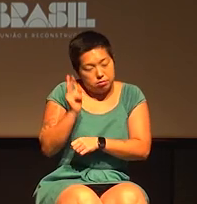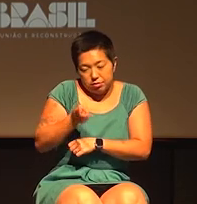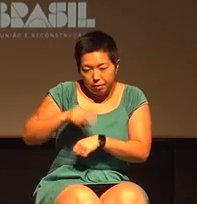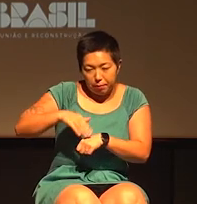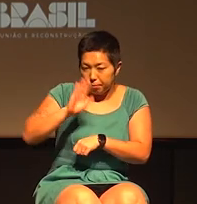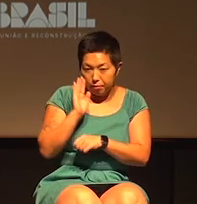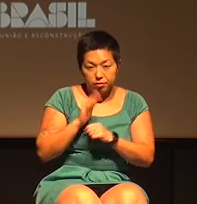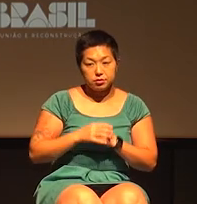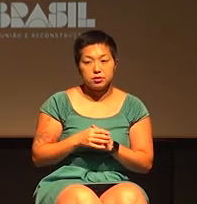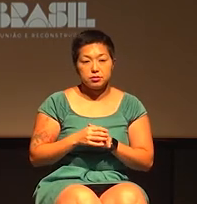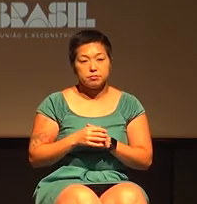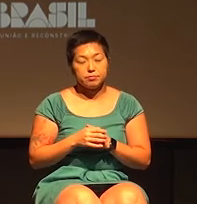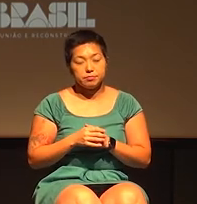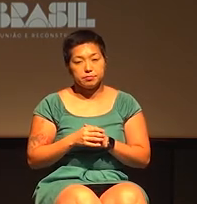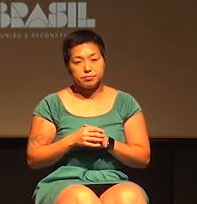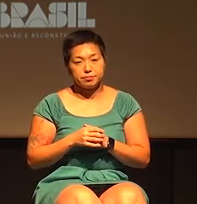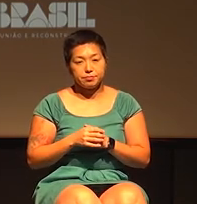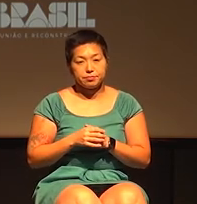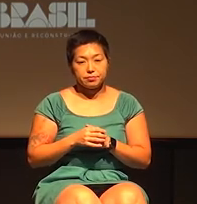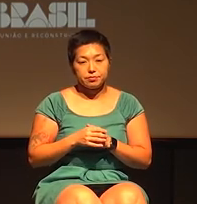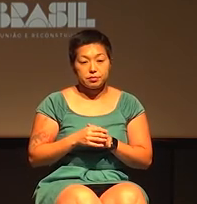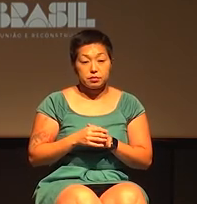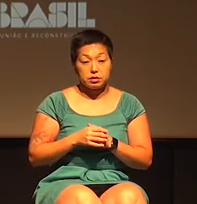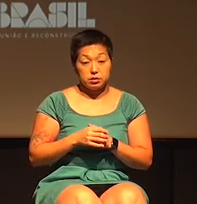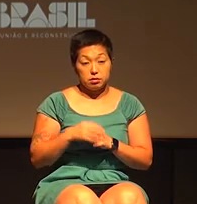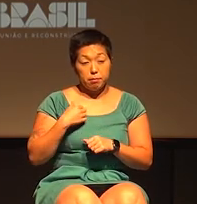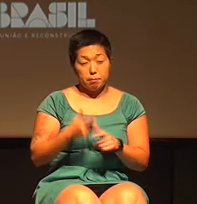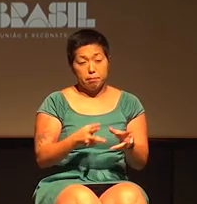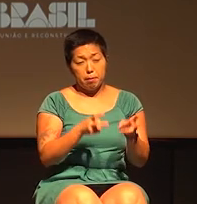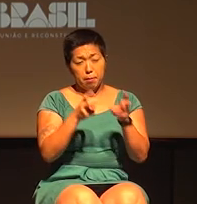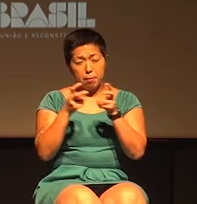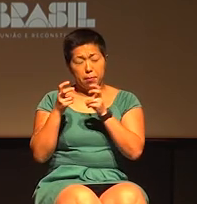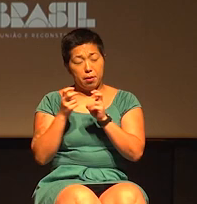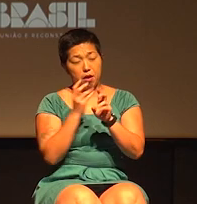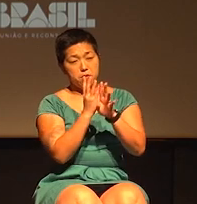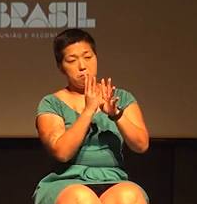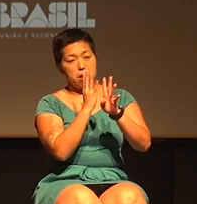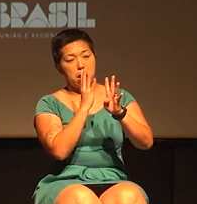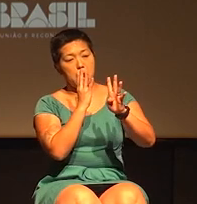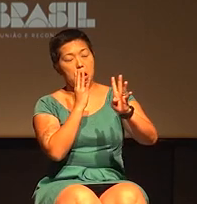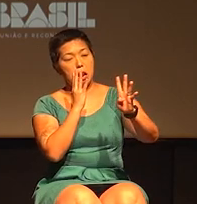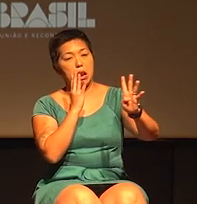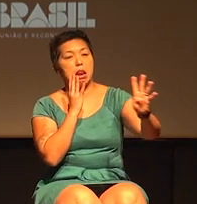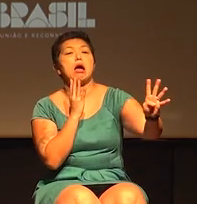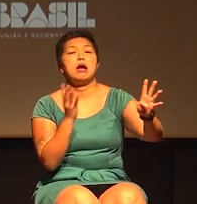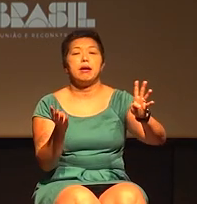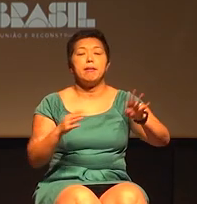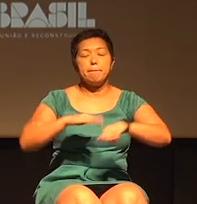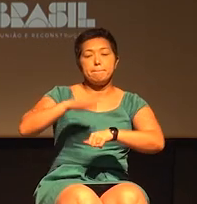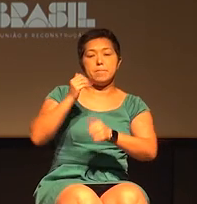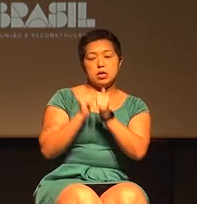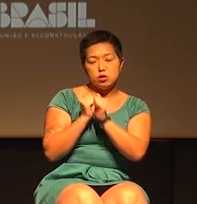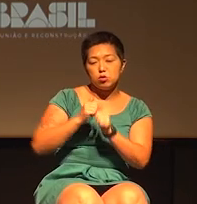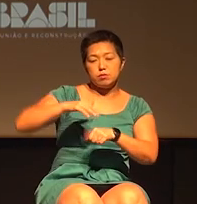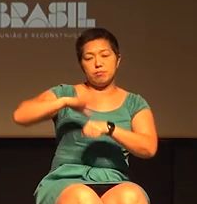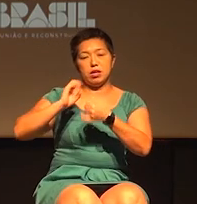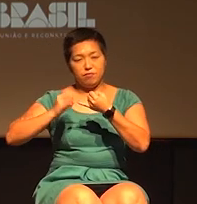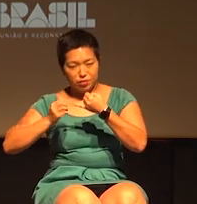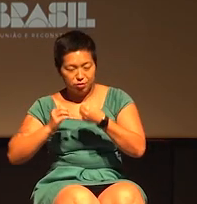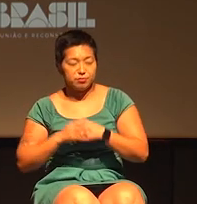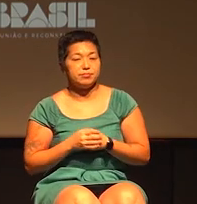sempre fica aquilo sempre você na hora que você vê que tá crescendo a fila no outro dia você botou mais arroz no outro dia você botou mais feijão não tem